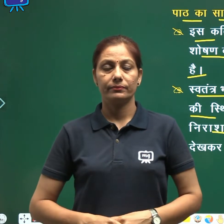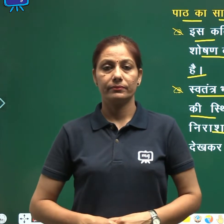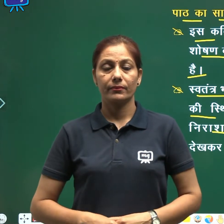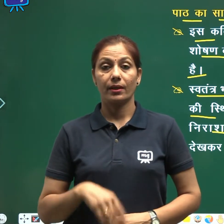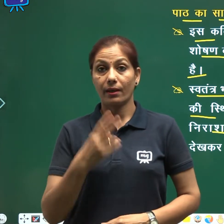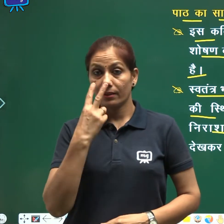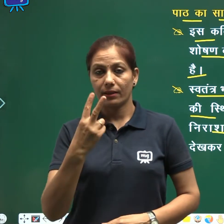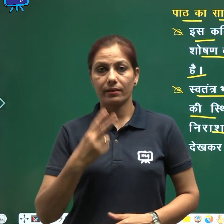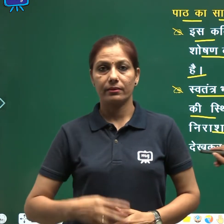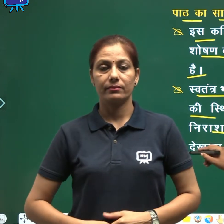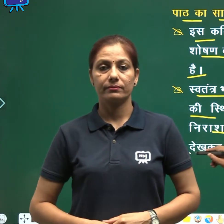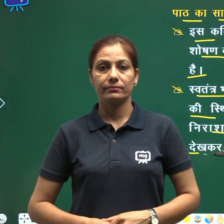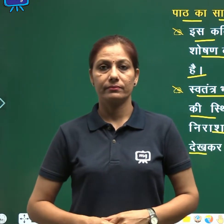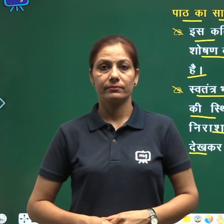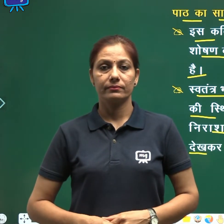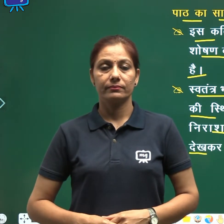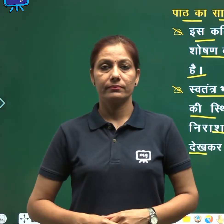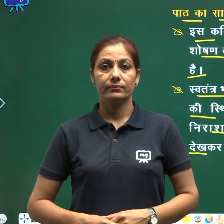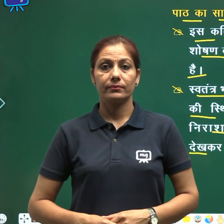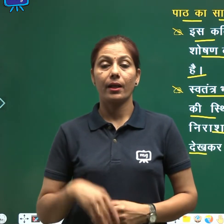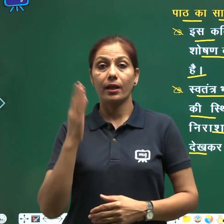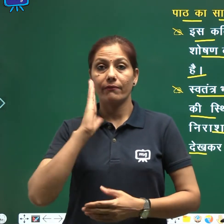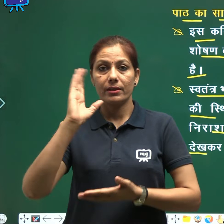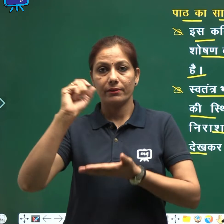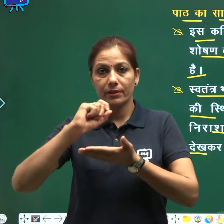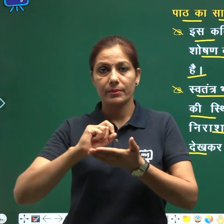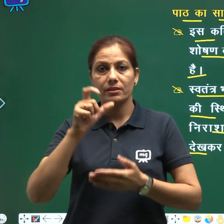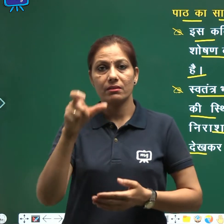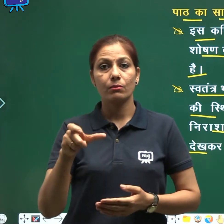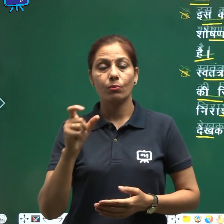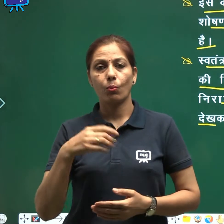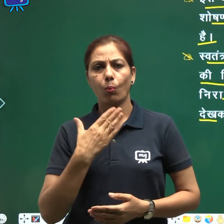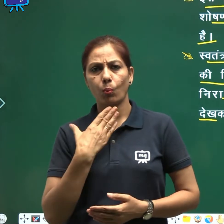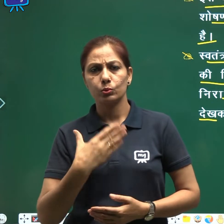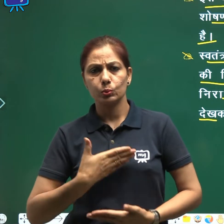यह देखकर कवि दुखी हैं।